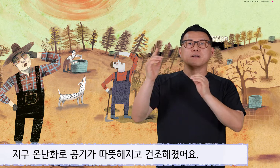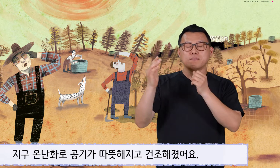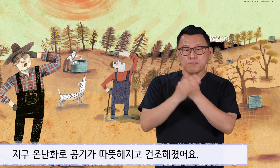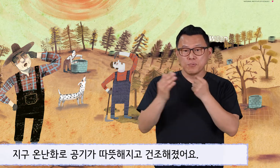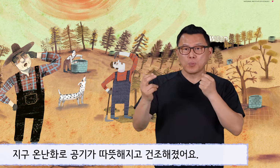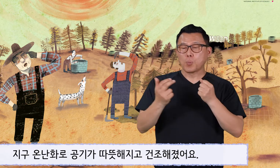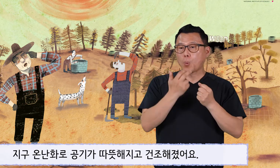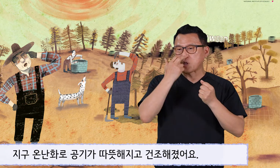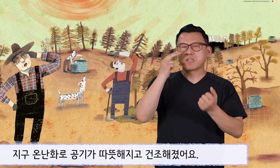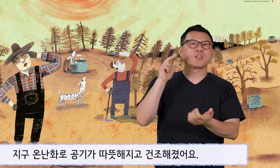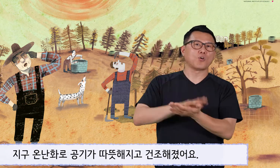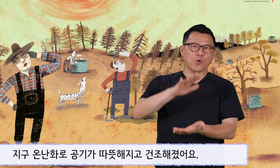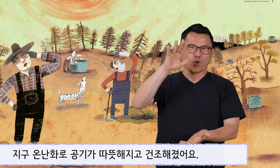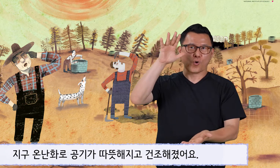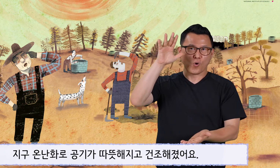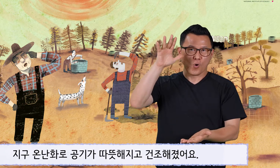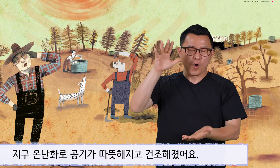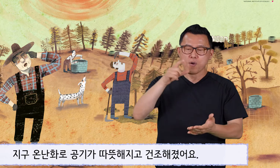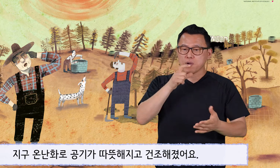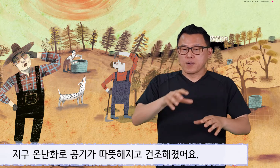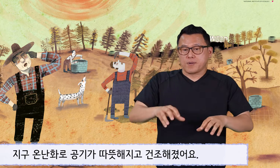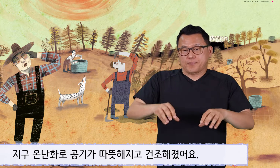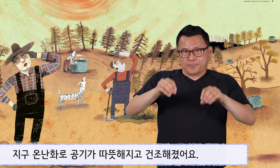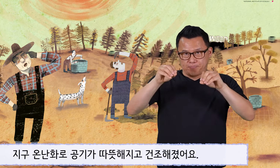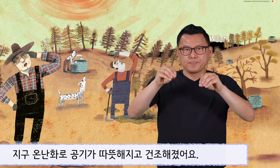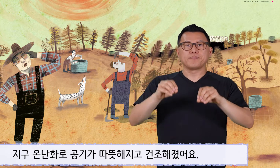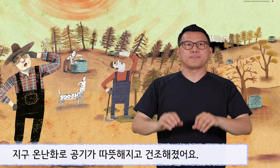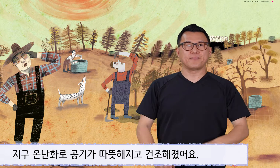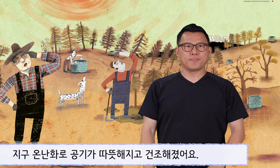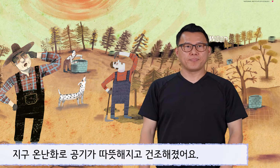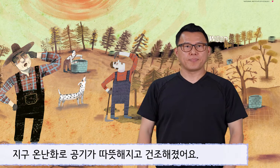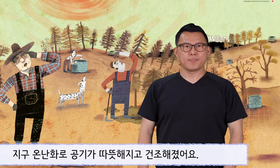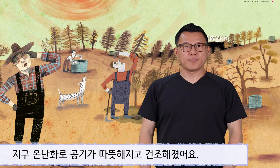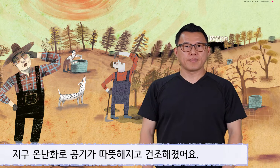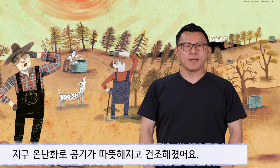지구온난화로 공기가 따뜻해지고 건조해졌어요.